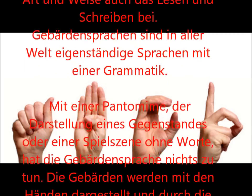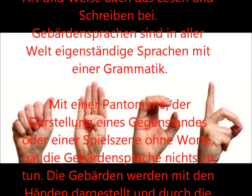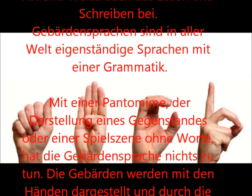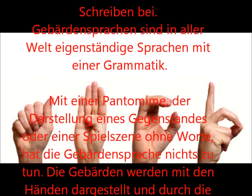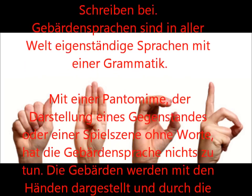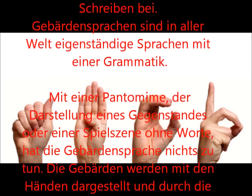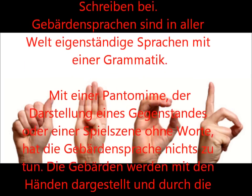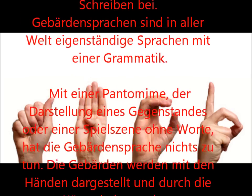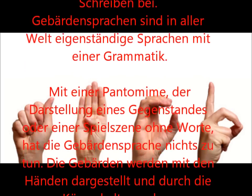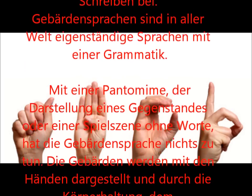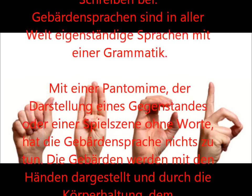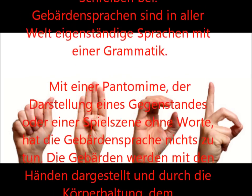bis die Sonne wieder scheint.